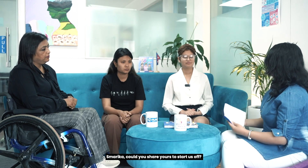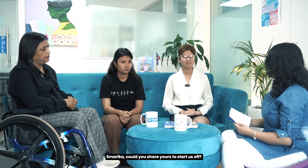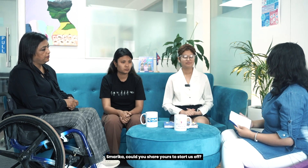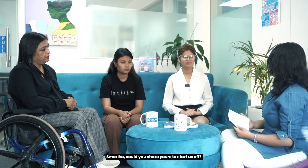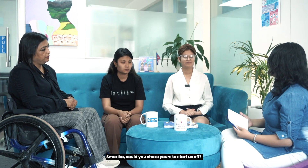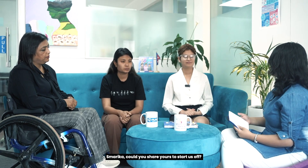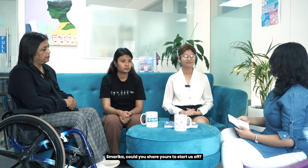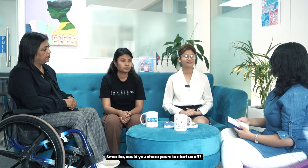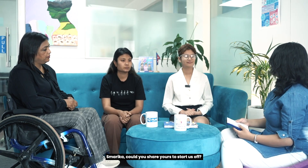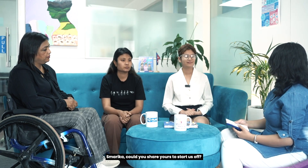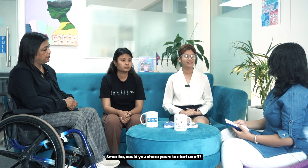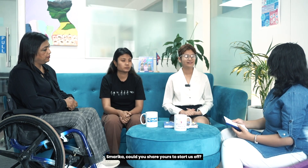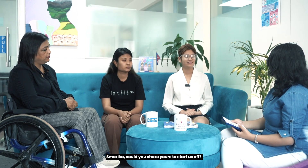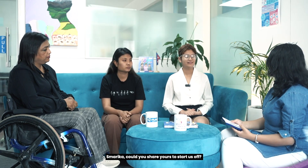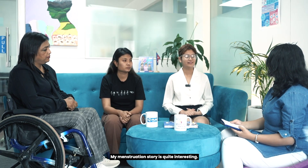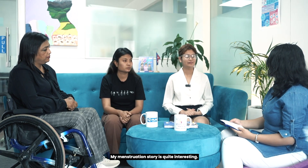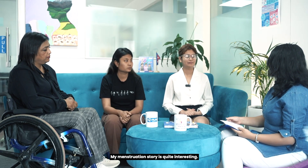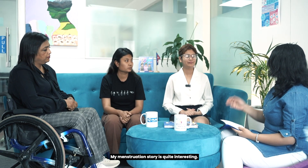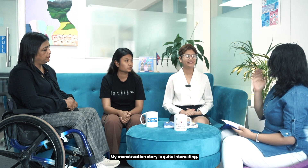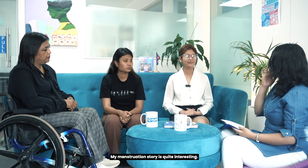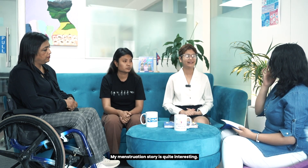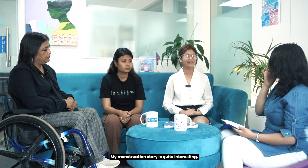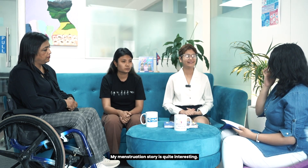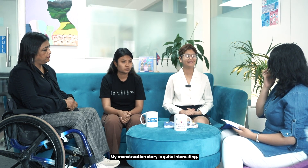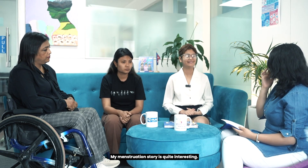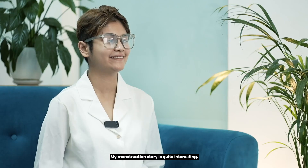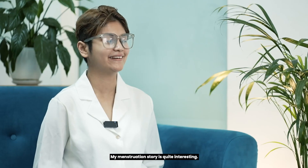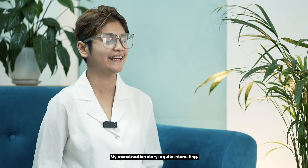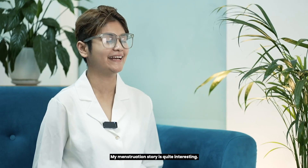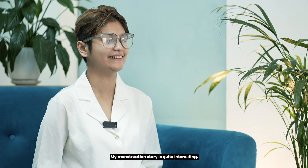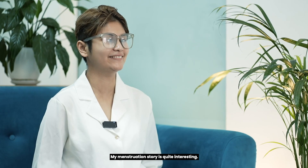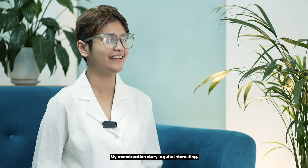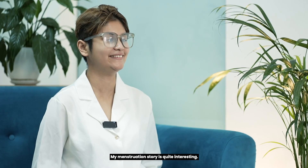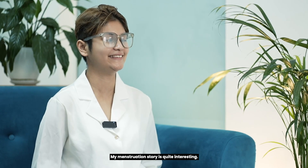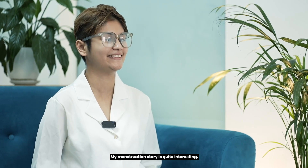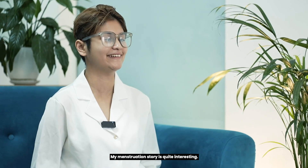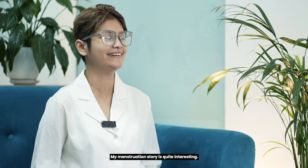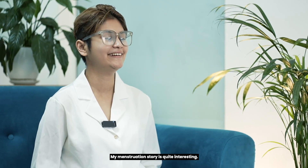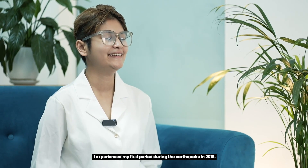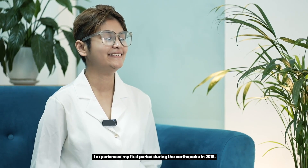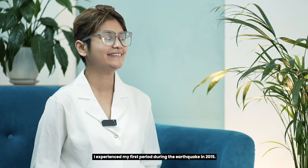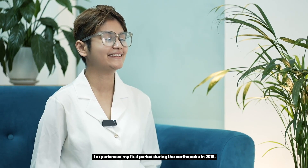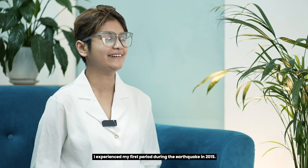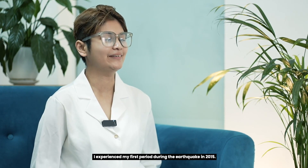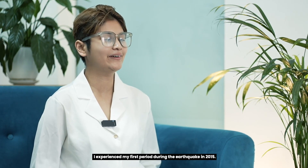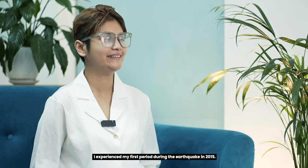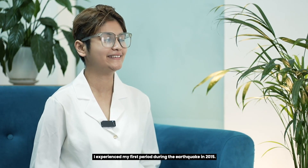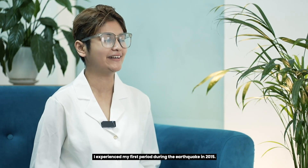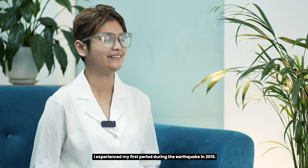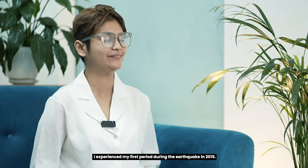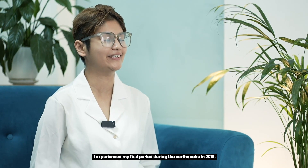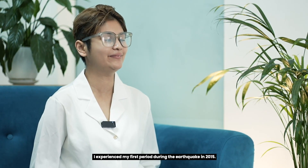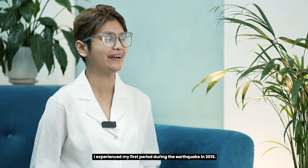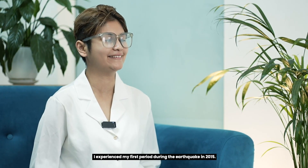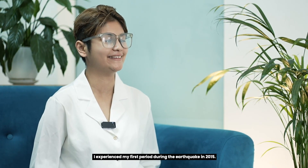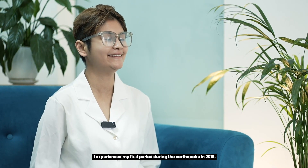पाउनुभयो, स्मारिकाजीबाटै सुरु गरौँ। मेरो महिनावारीको कथा एकदमै इन्ट्रेस्टिङ छ। जुन